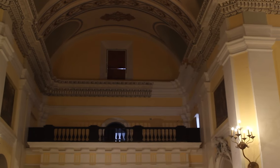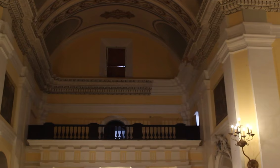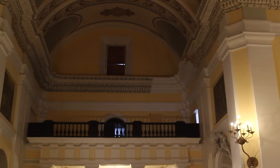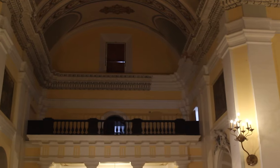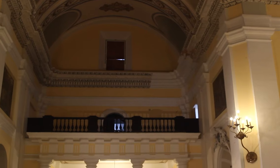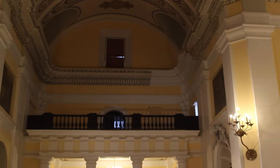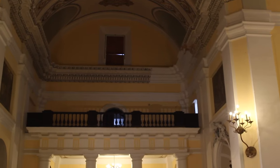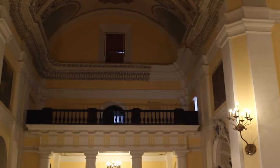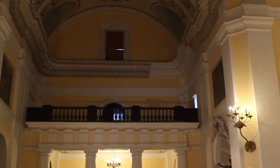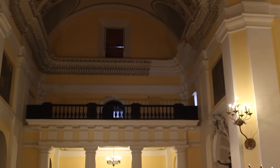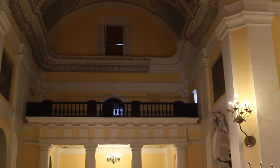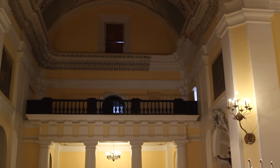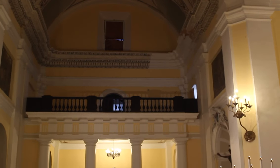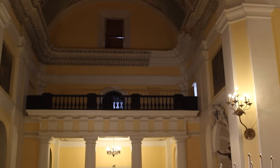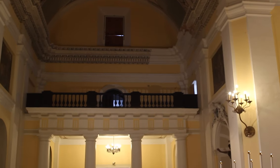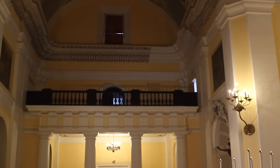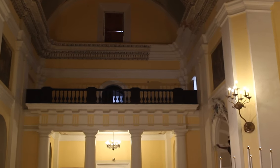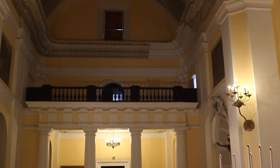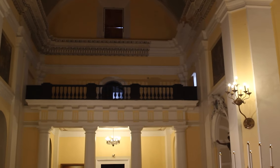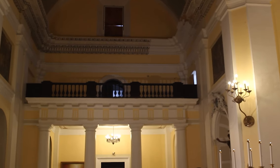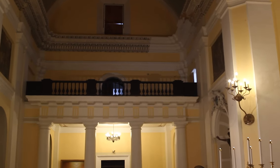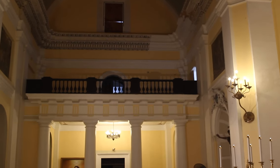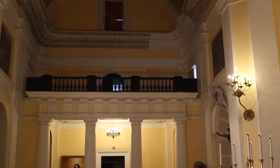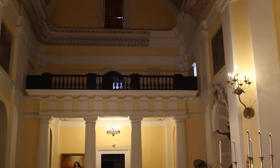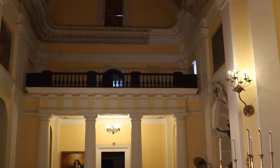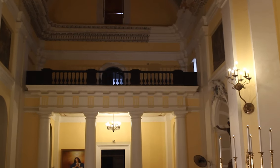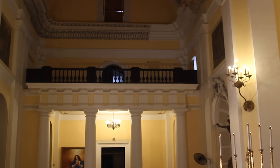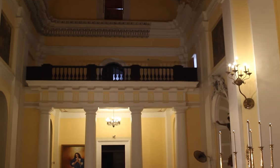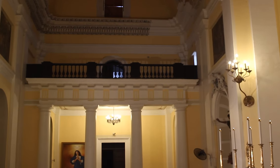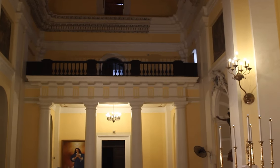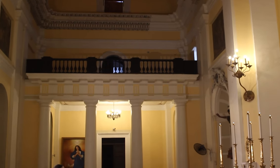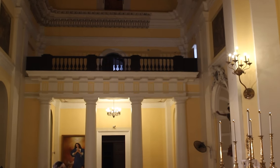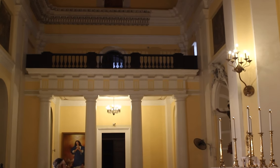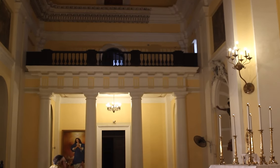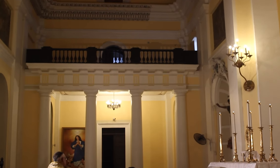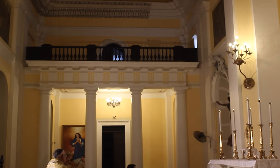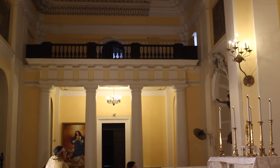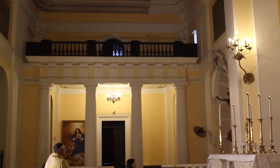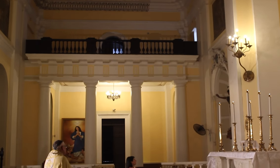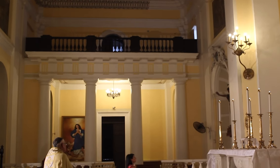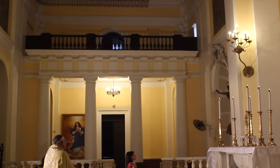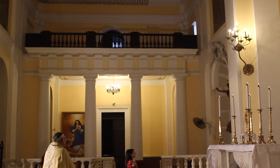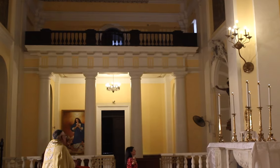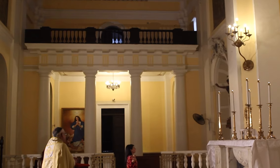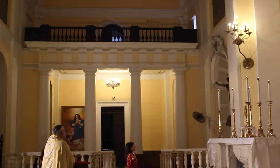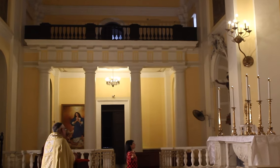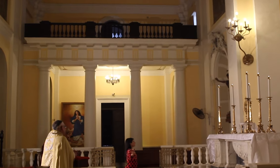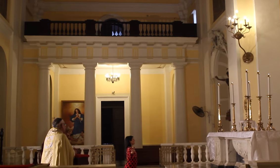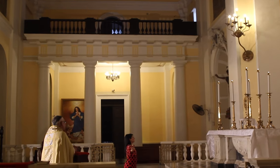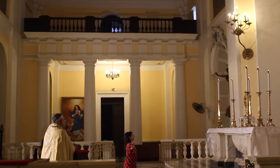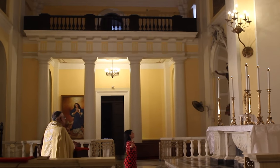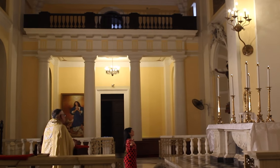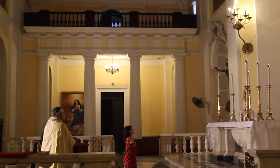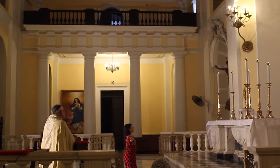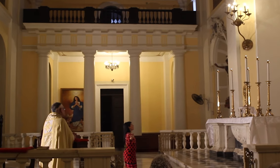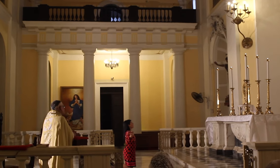dolorosa pasión, ten